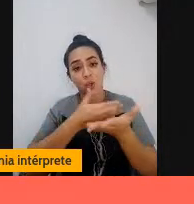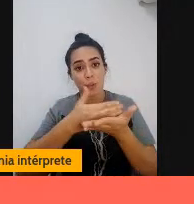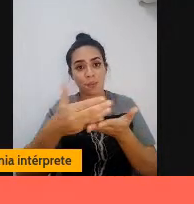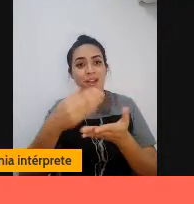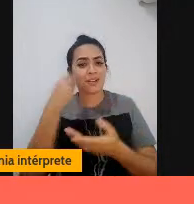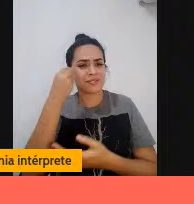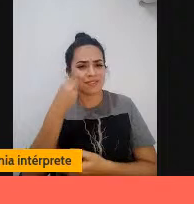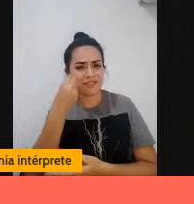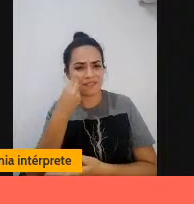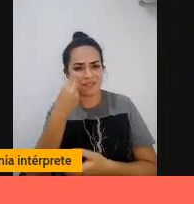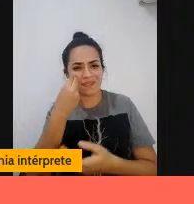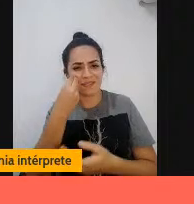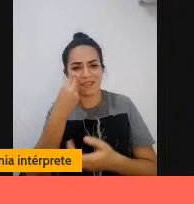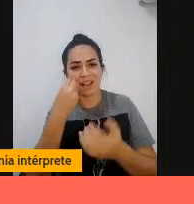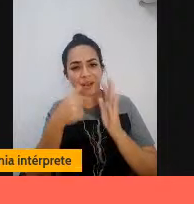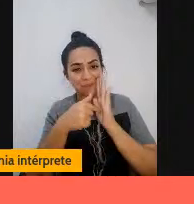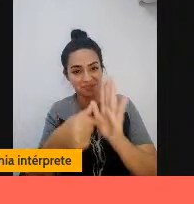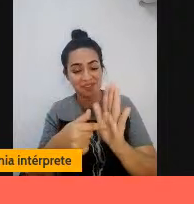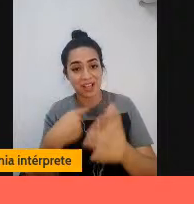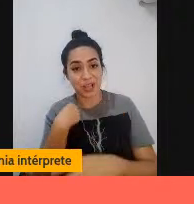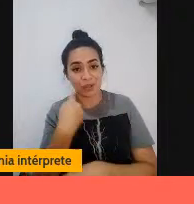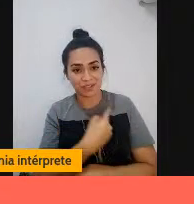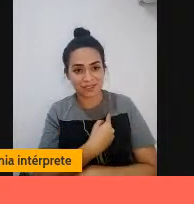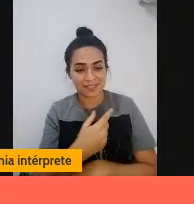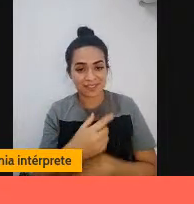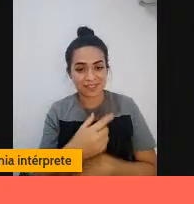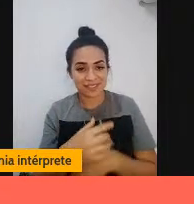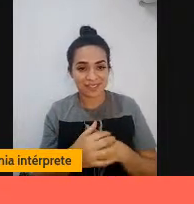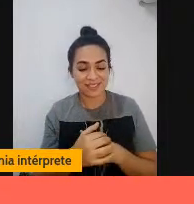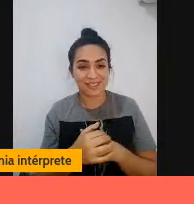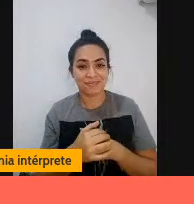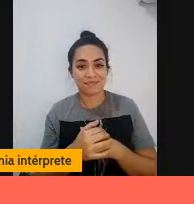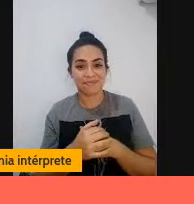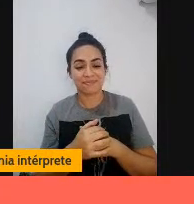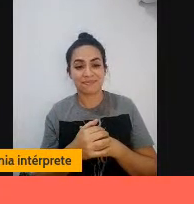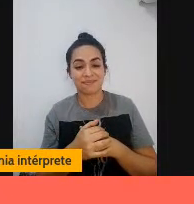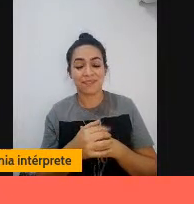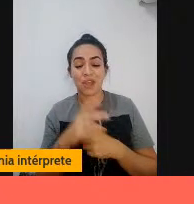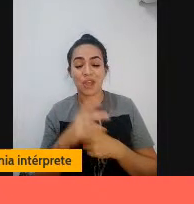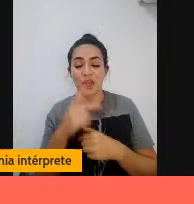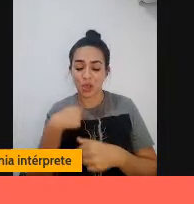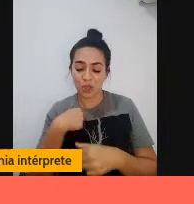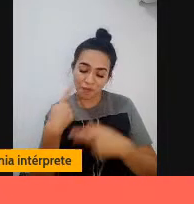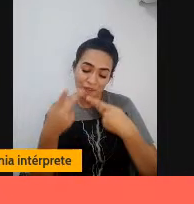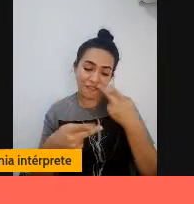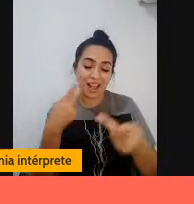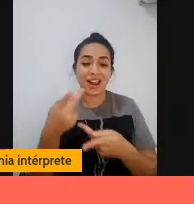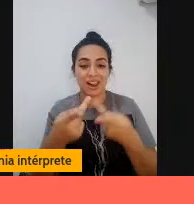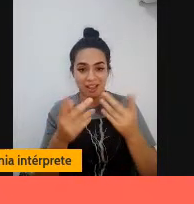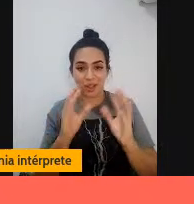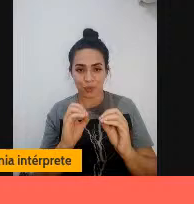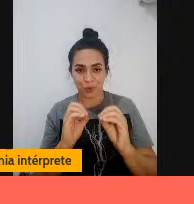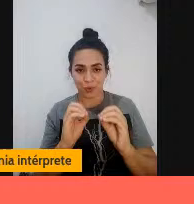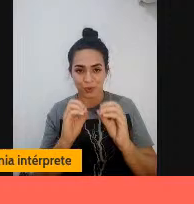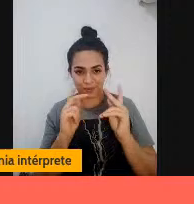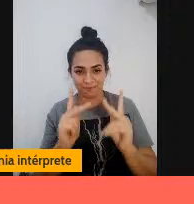experiência. Então, estamos me desafiando, então eu vou falar primeiramente, tá certo? Boa noite a